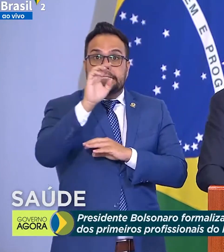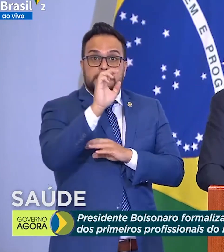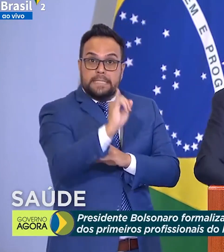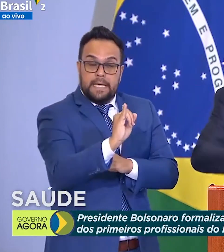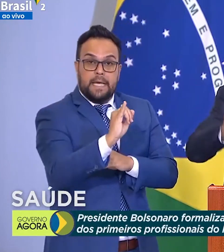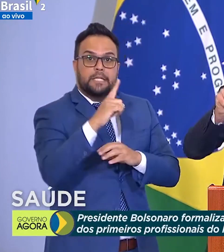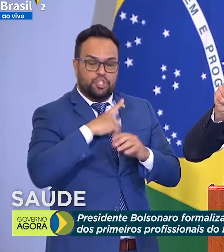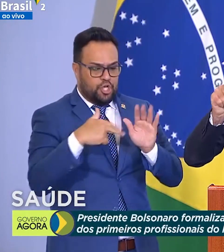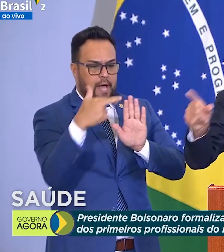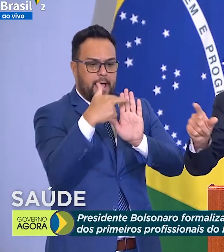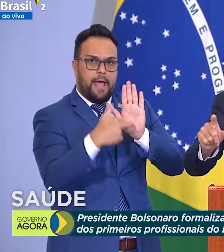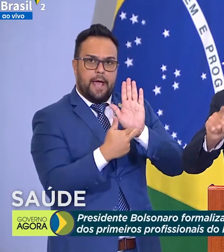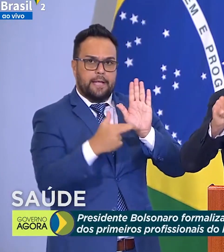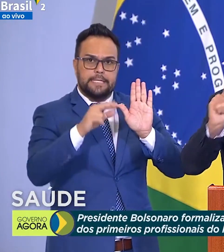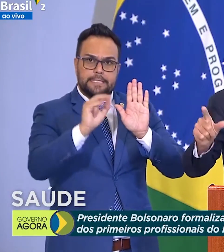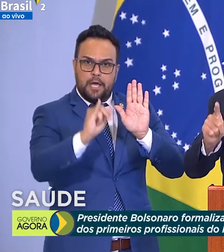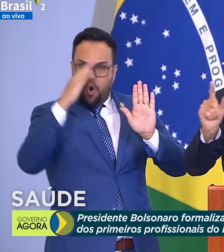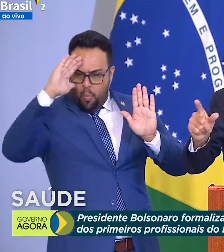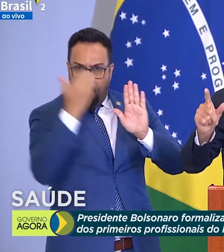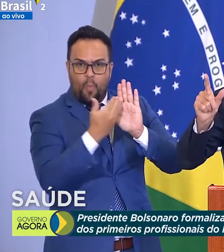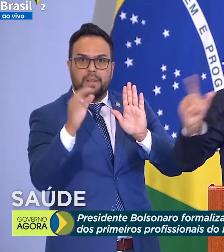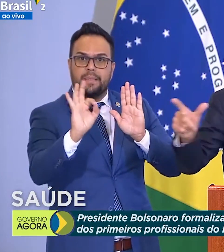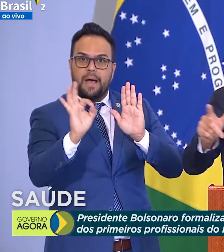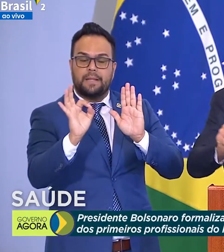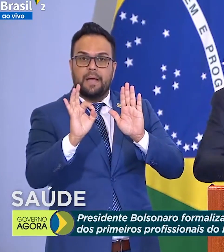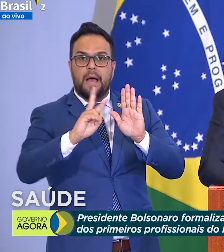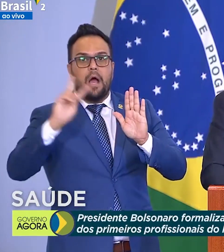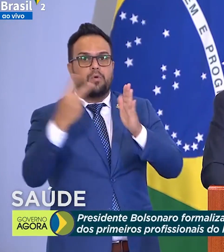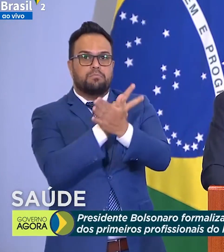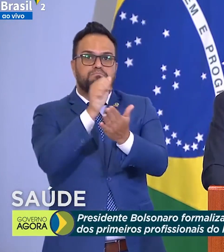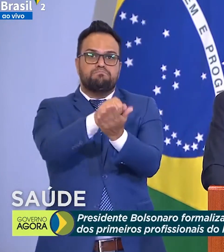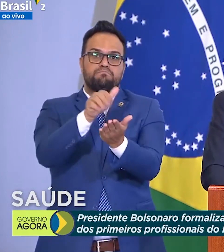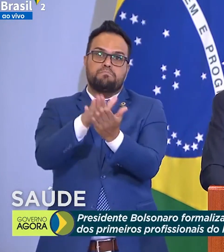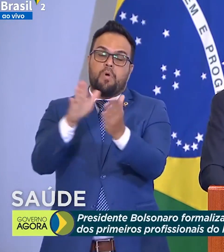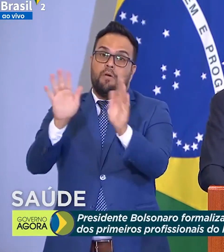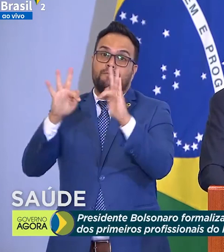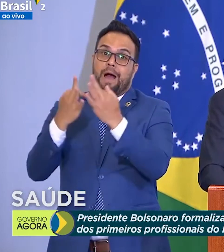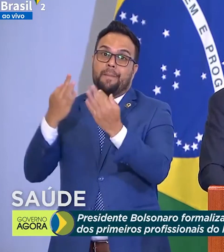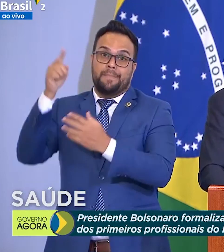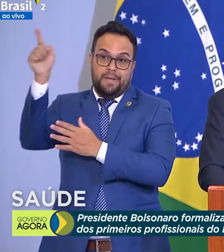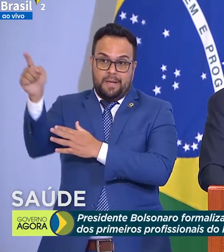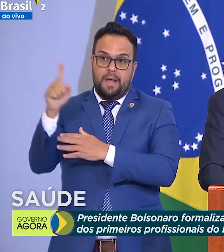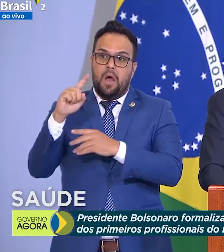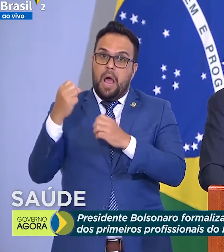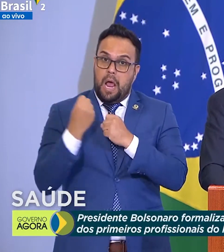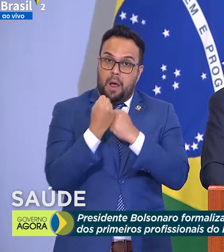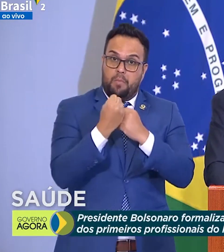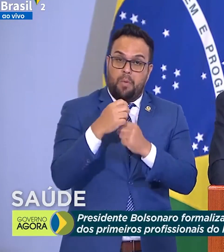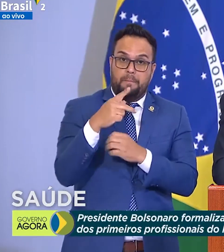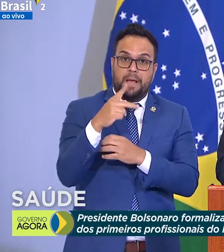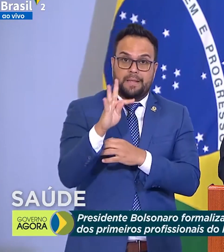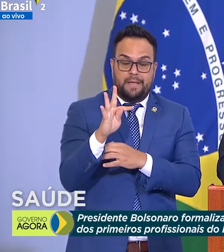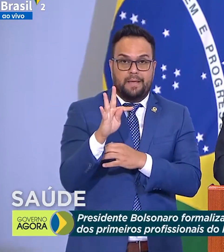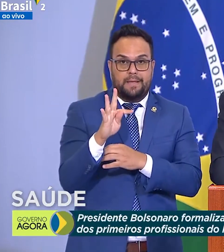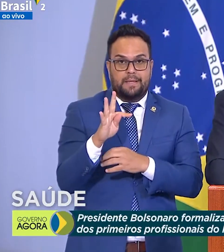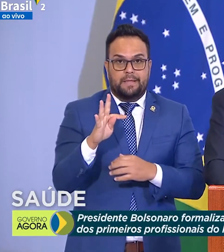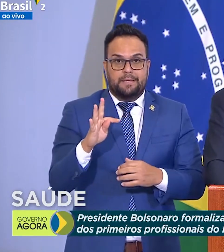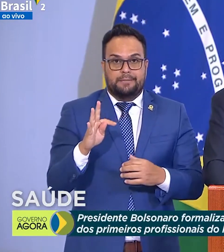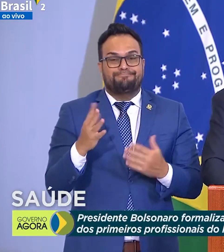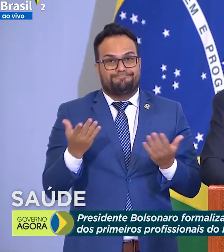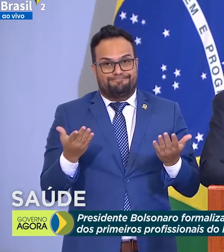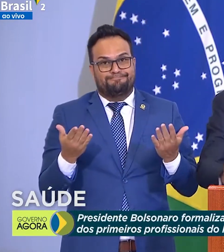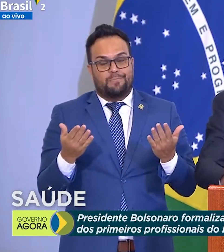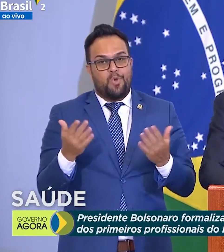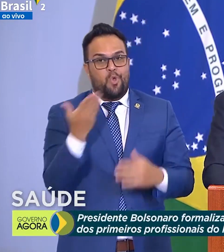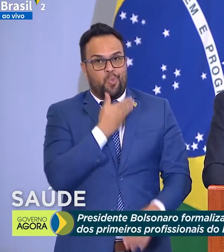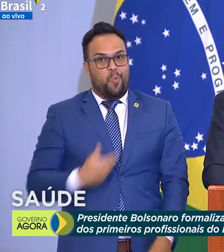aquilo determinado, os seus familiares lá sofriam disso aí. E o apoio do PT e, lamentavelmente, da base do governo